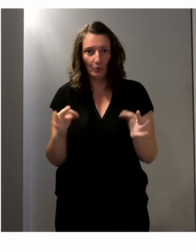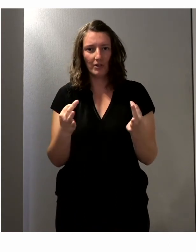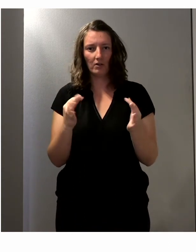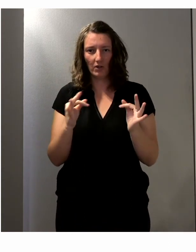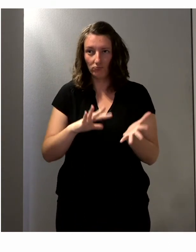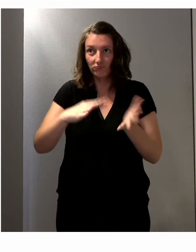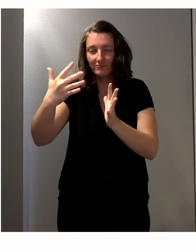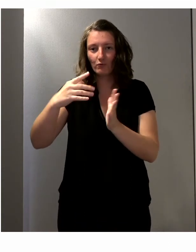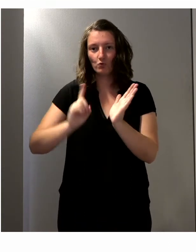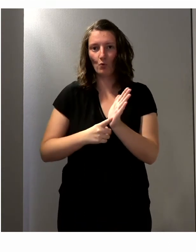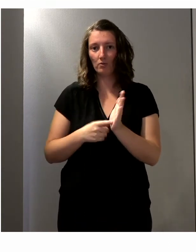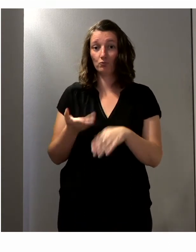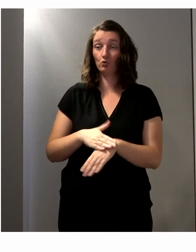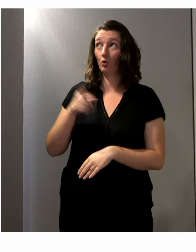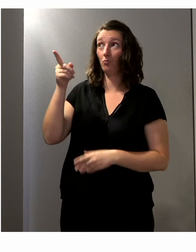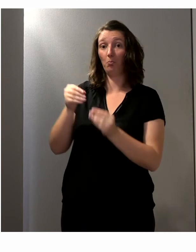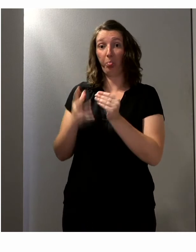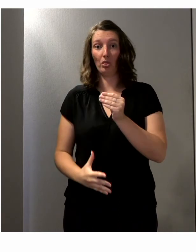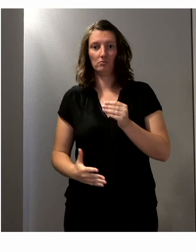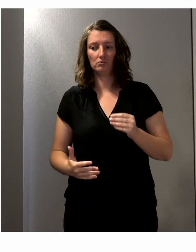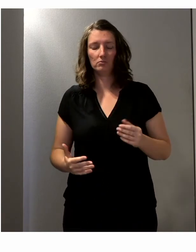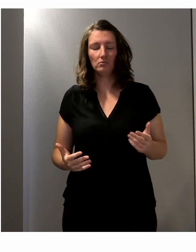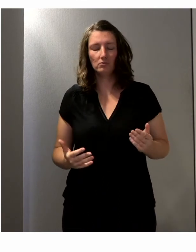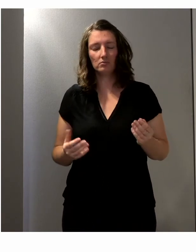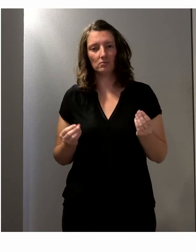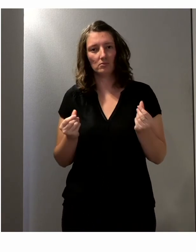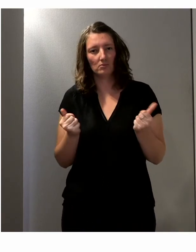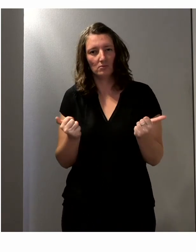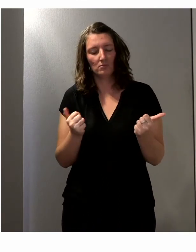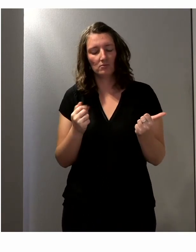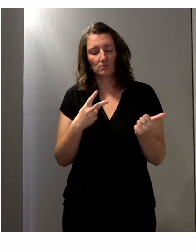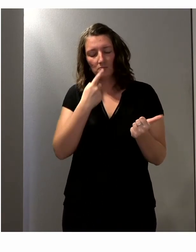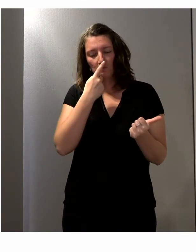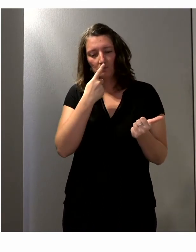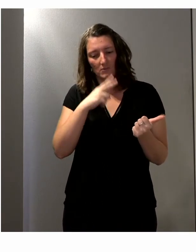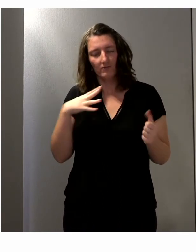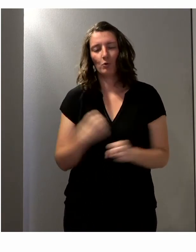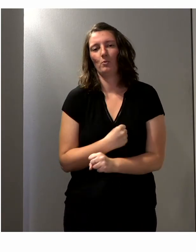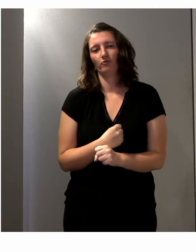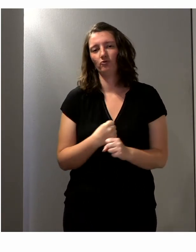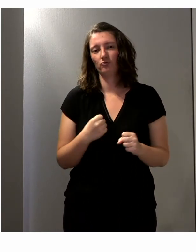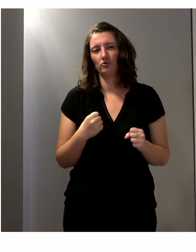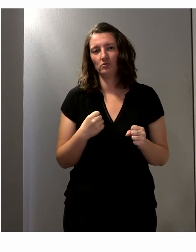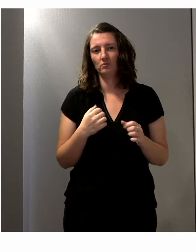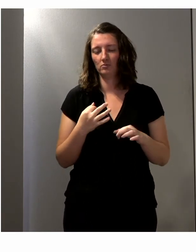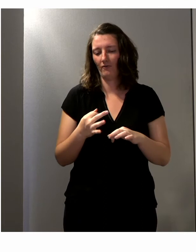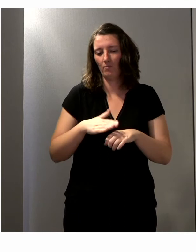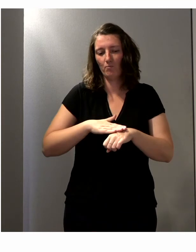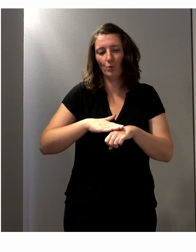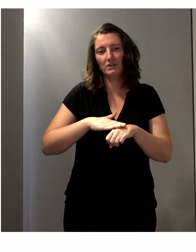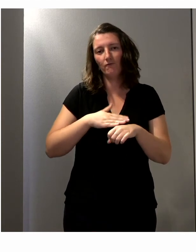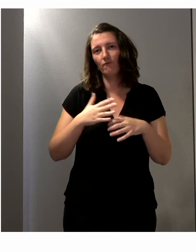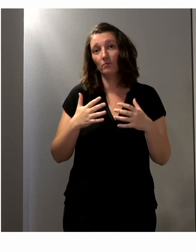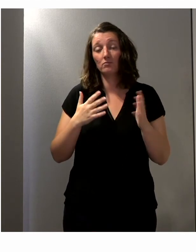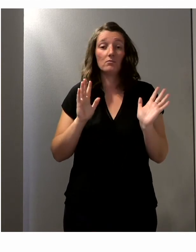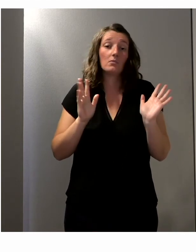des droits. Et je trouve ça honnêtement extrêmement regrettable que, pour des raisons que je ne